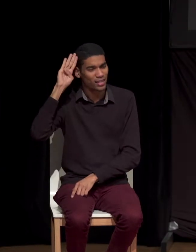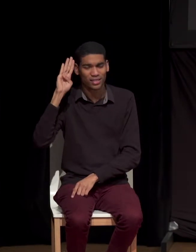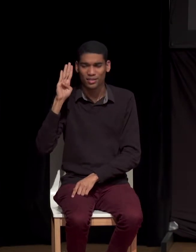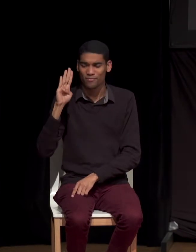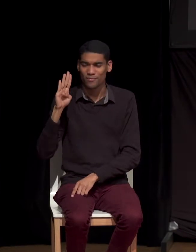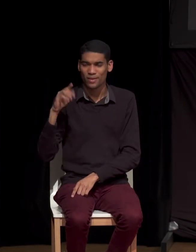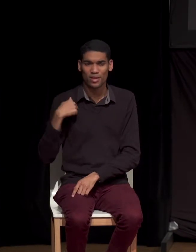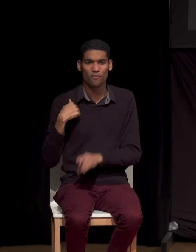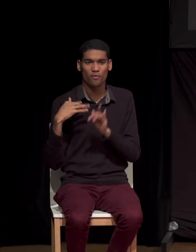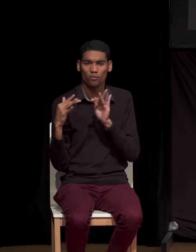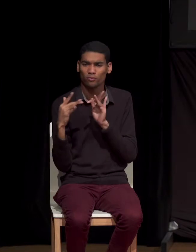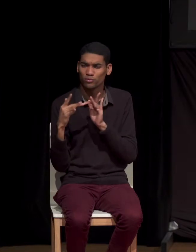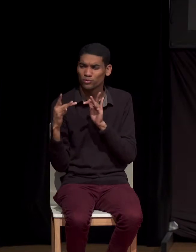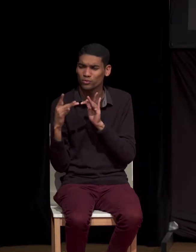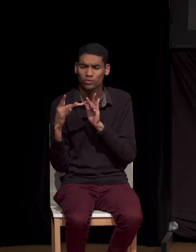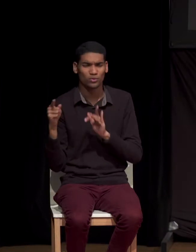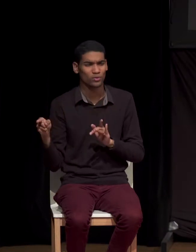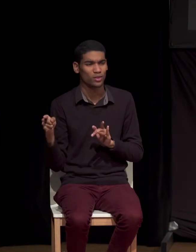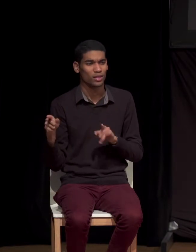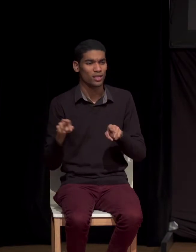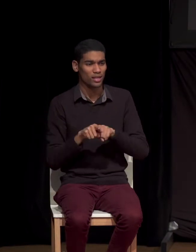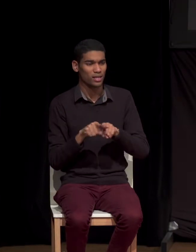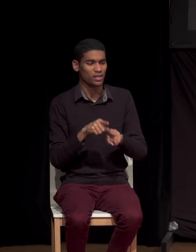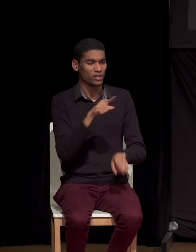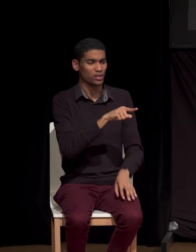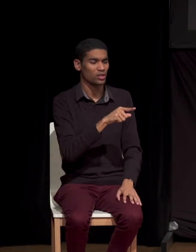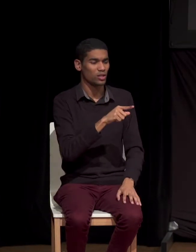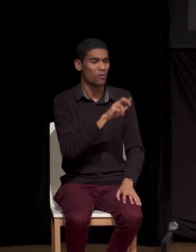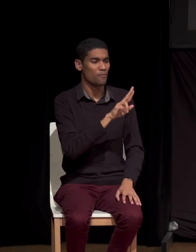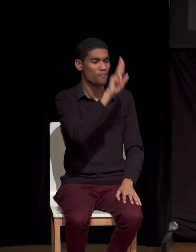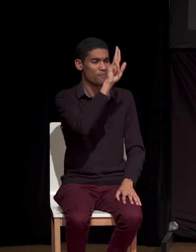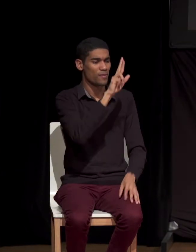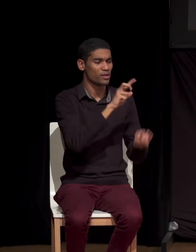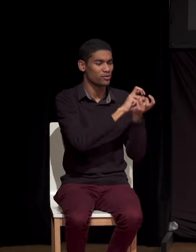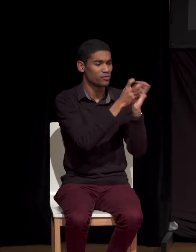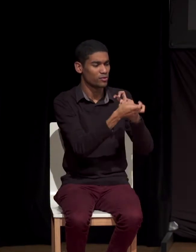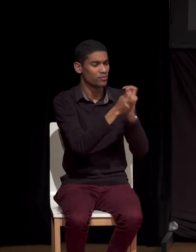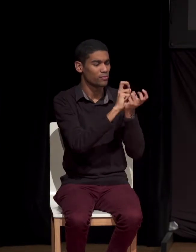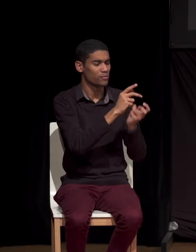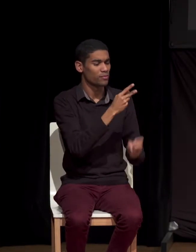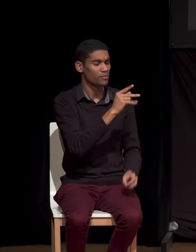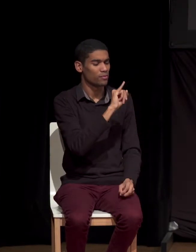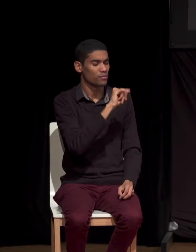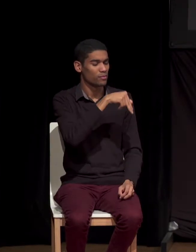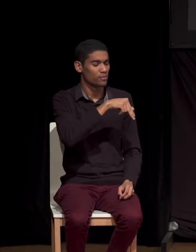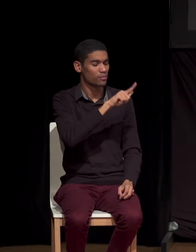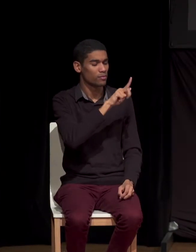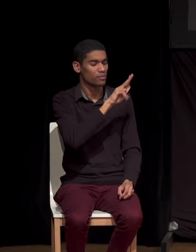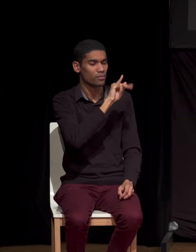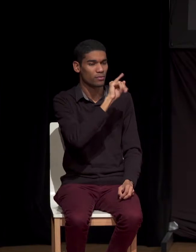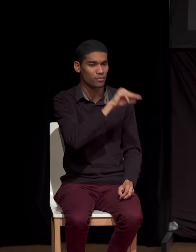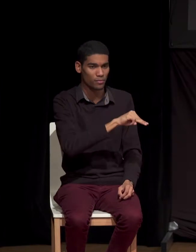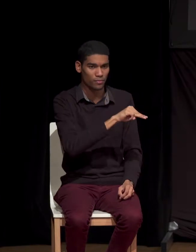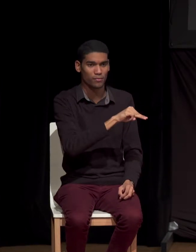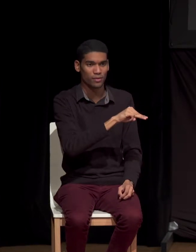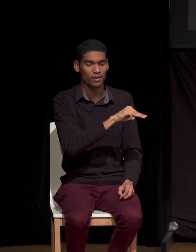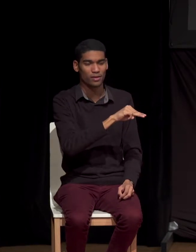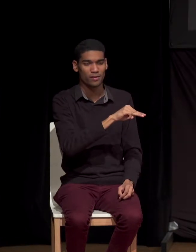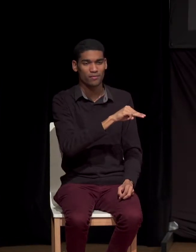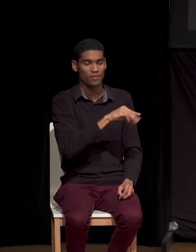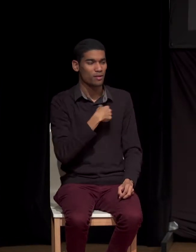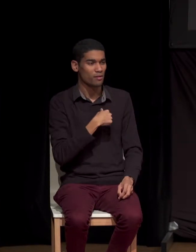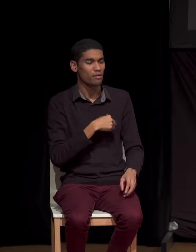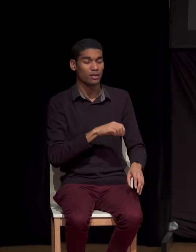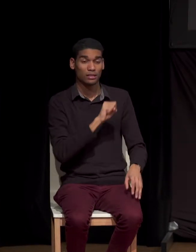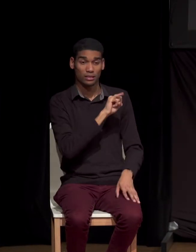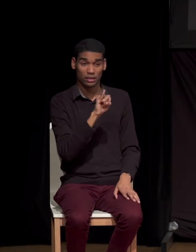contato acadêmico, e tinha o Pinguim, que é meu mestre de capoeira, entende? E o meu saber não é hierarquizado em relação a ele.